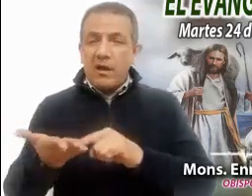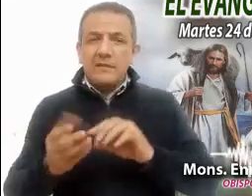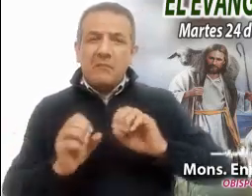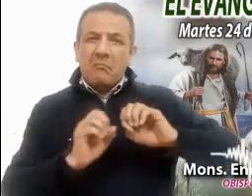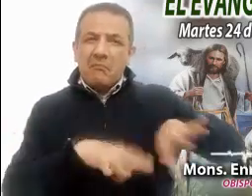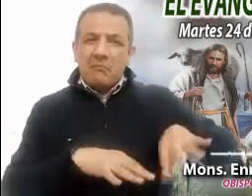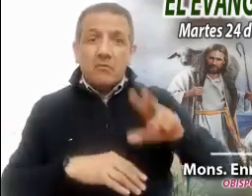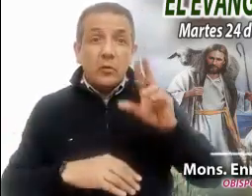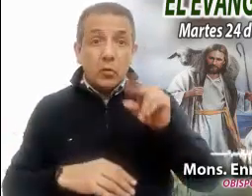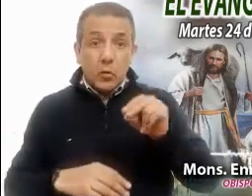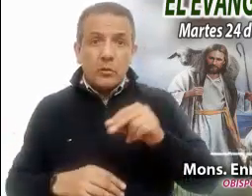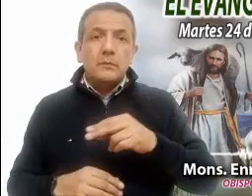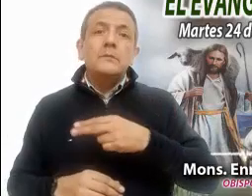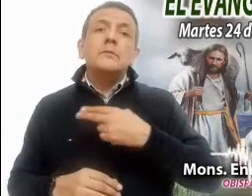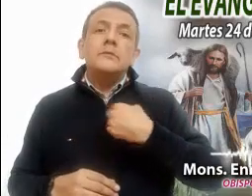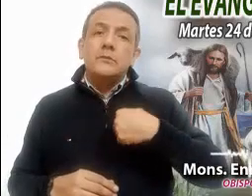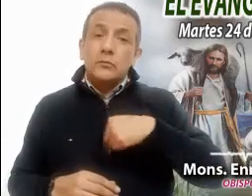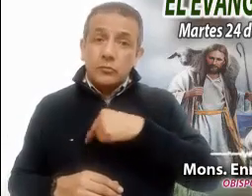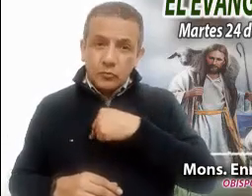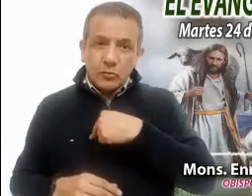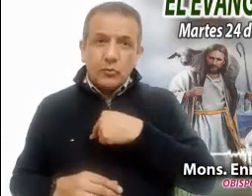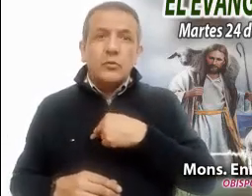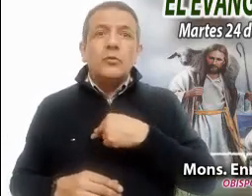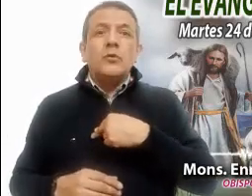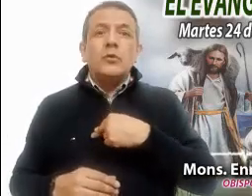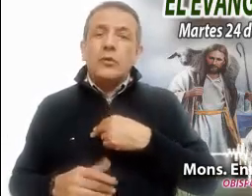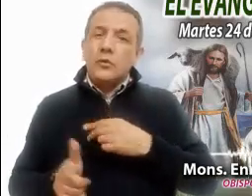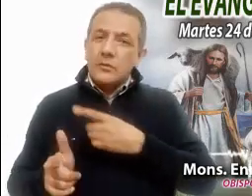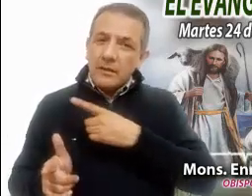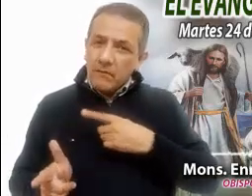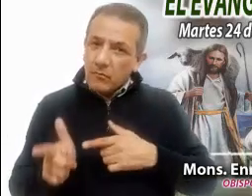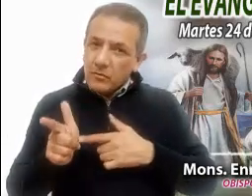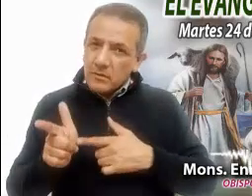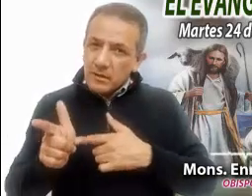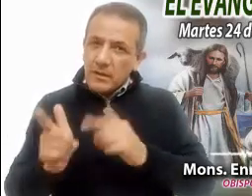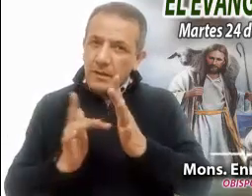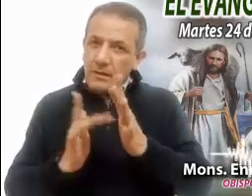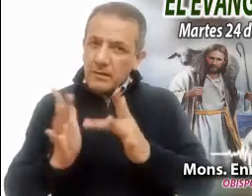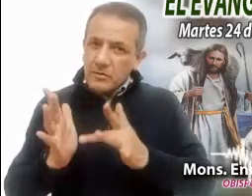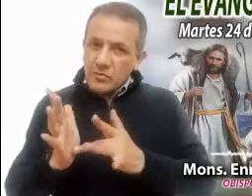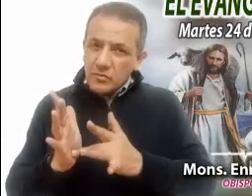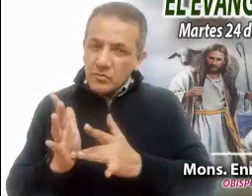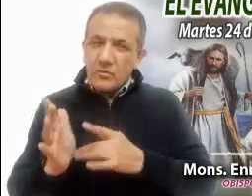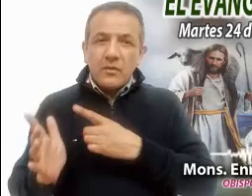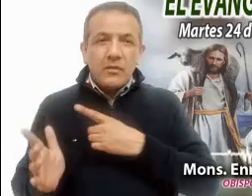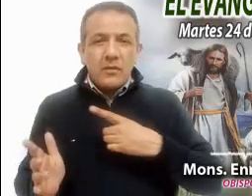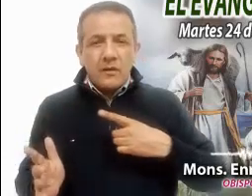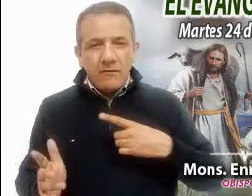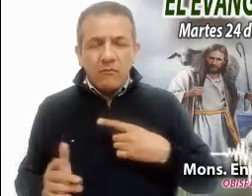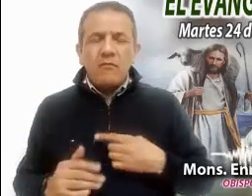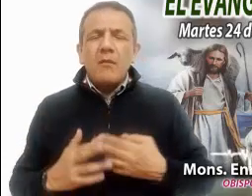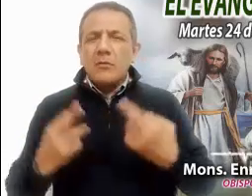vacío. Hoy tenemos que seguir a Jesús, dejar a un lado los insoportables ruidos de una